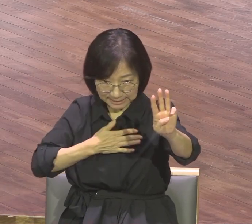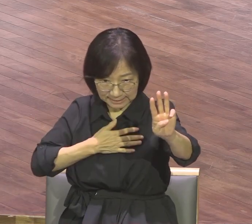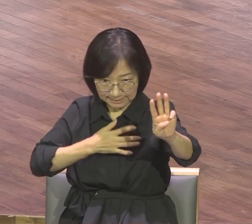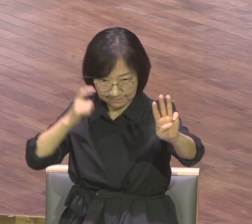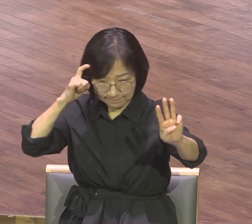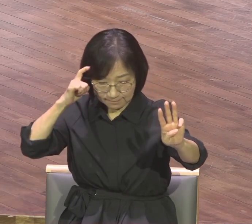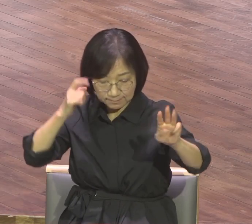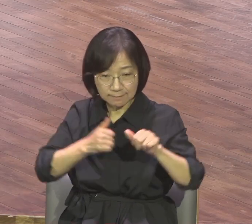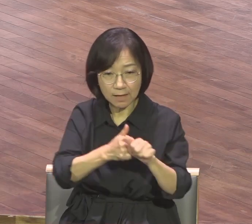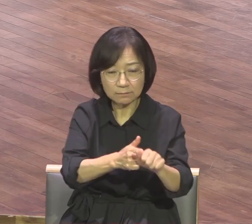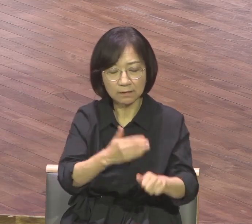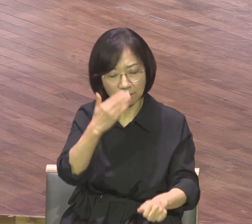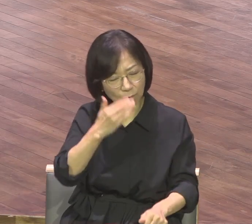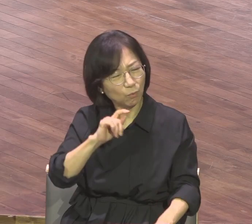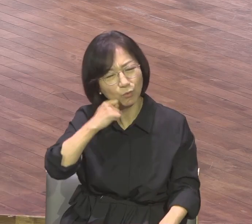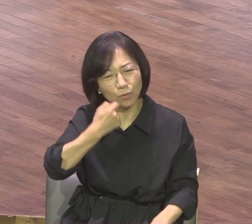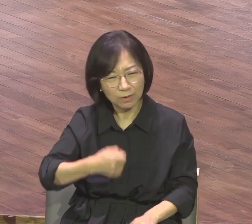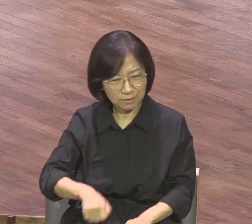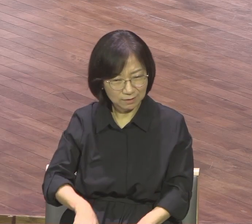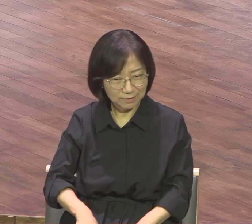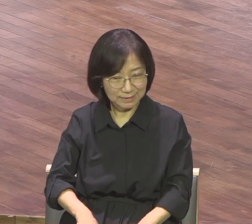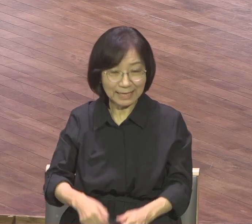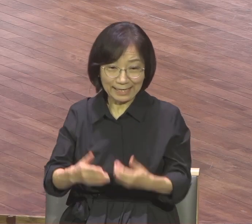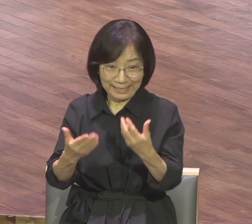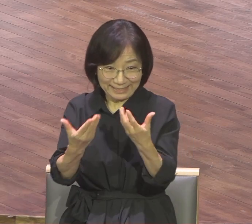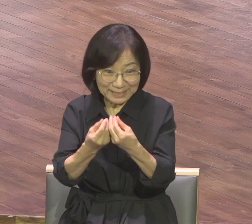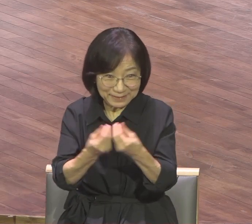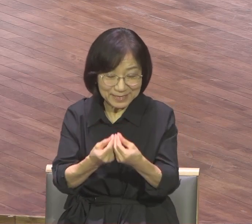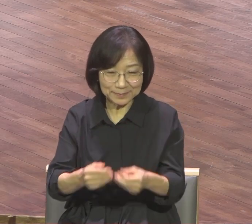겸손하지 않은 증거 싫은 사람이 많아.